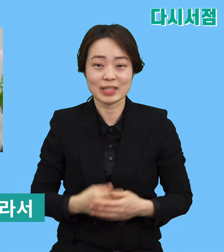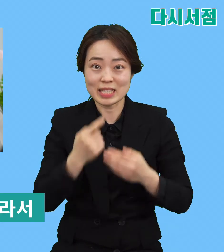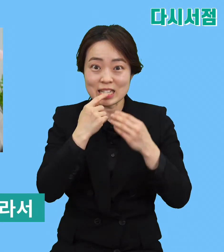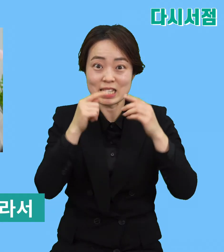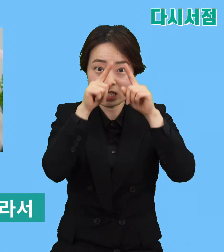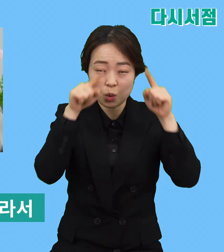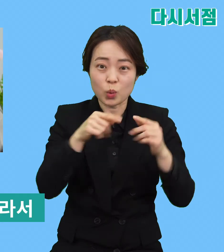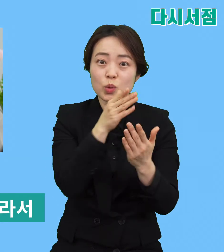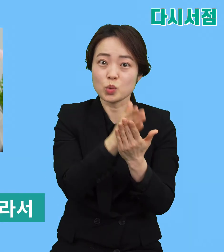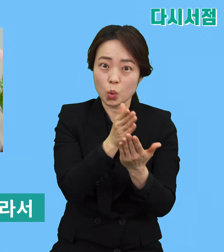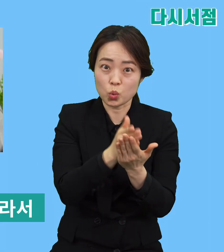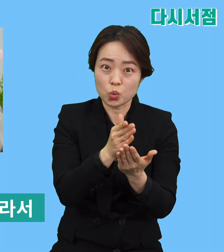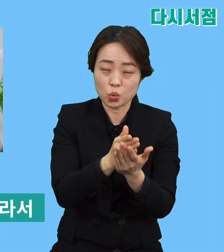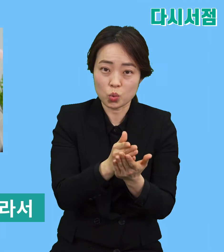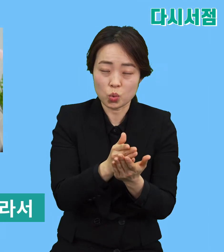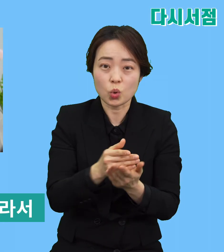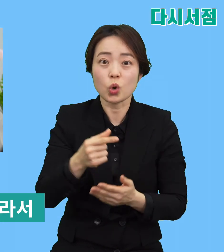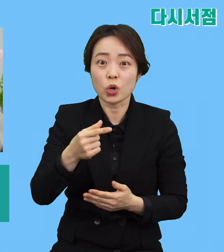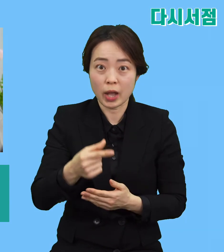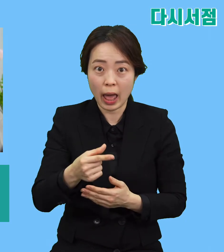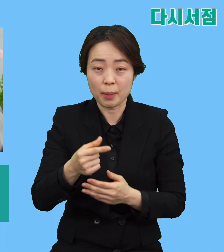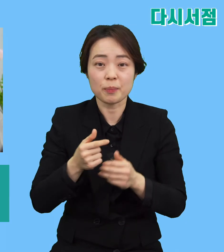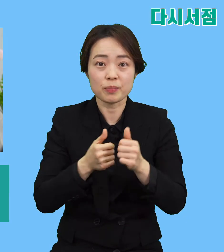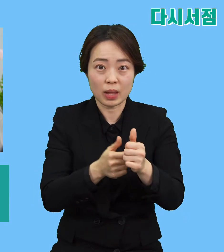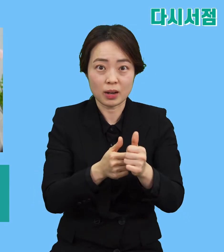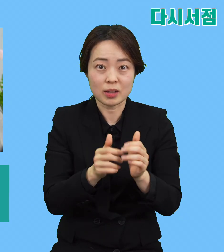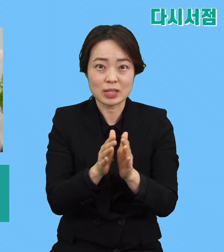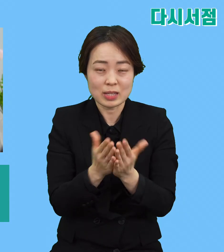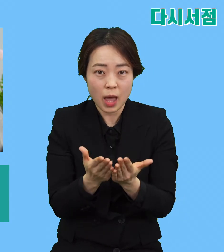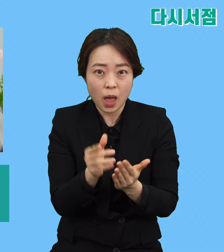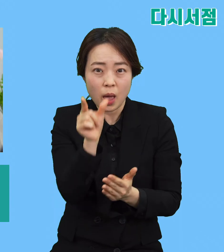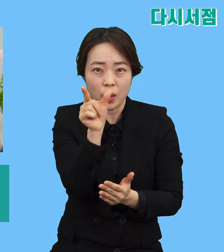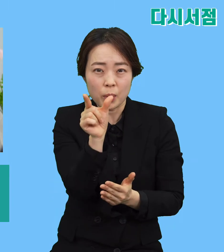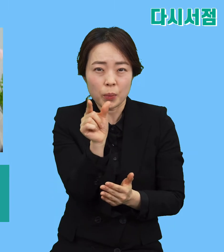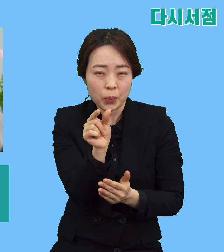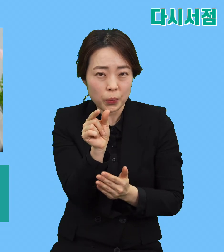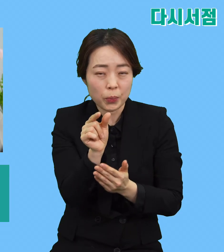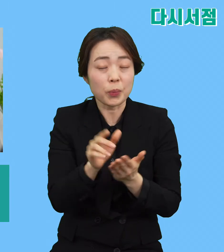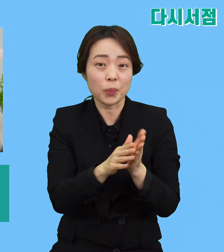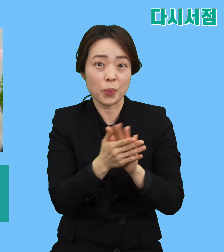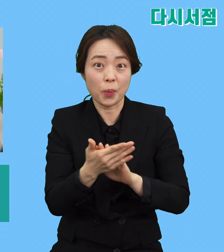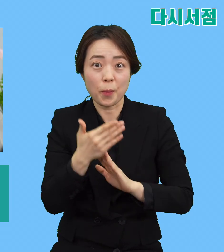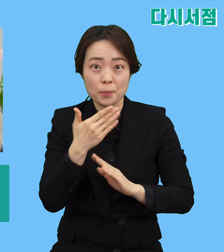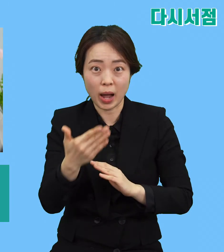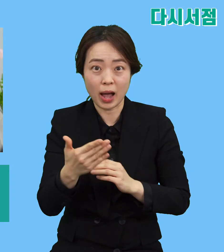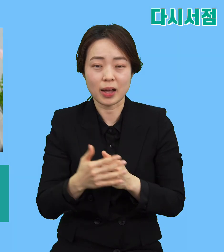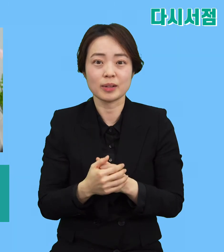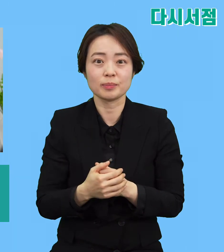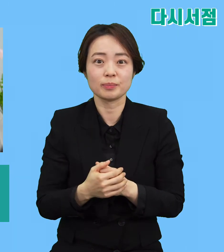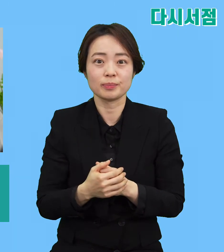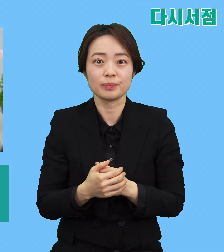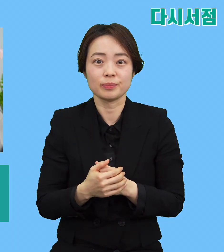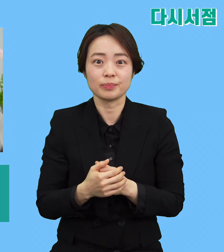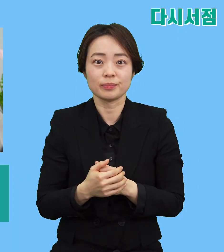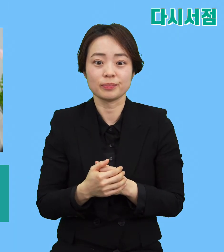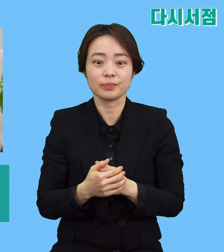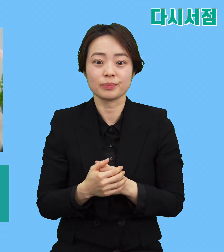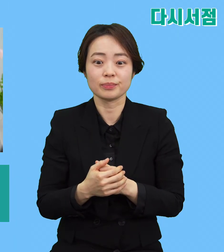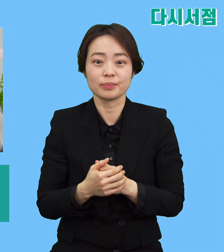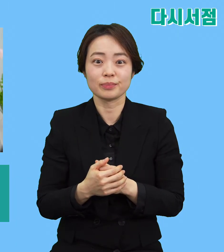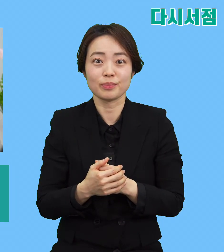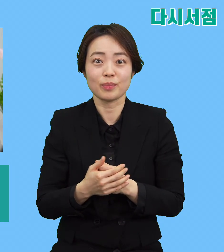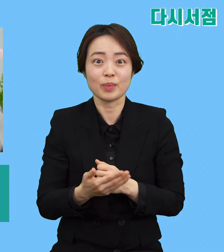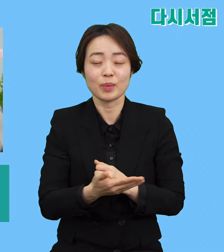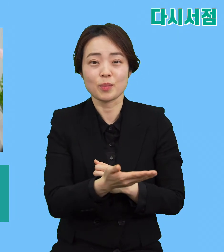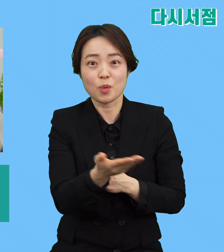종이의 종류와 그램 수에 따라서 책의 두께가 달라진다는 걸 알 수 있었는데요. 그렇다면 여기서 하나